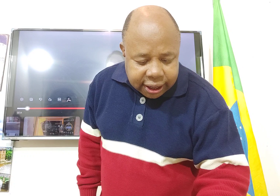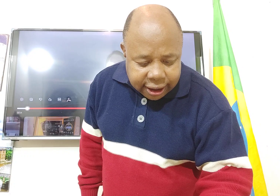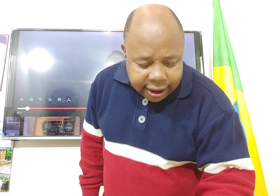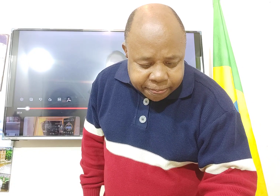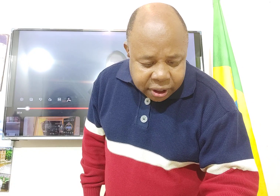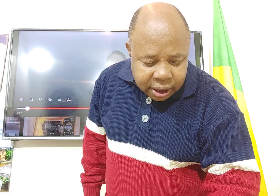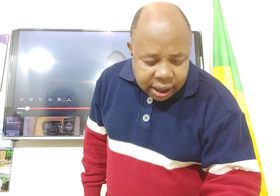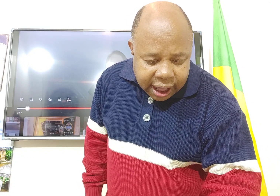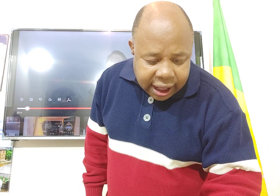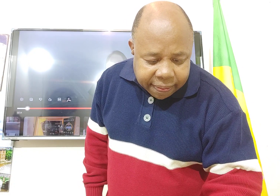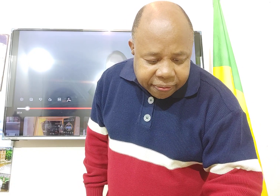aqui.